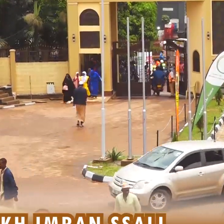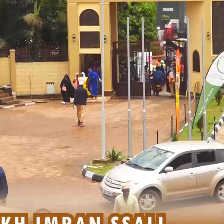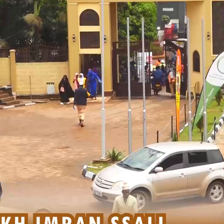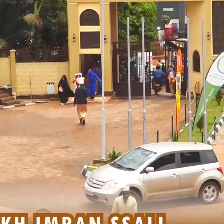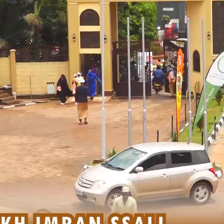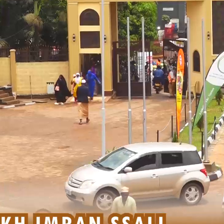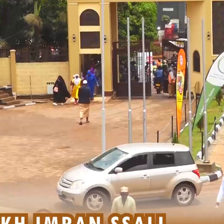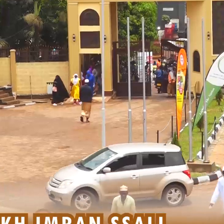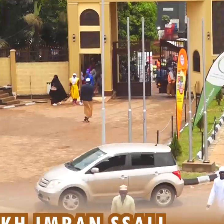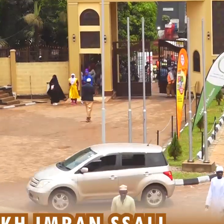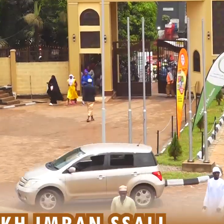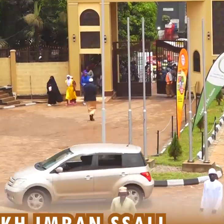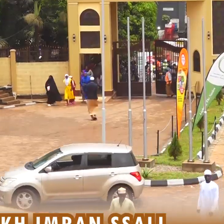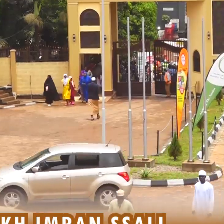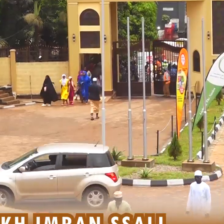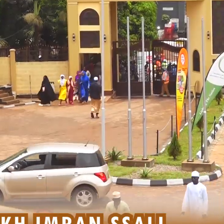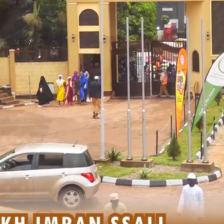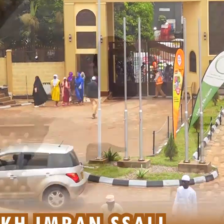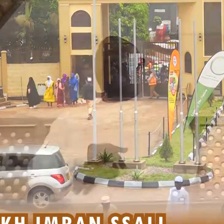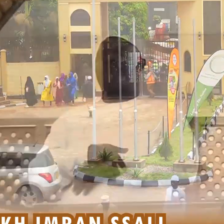تندو أمرونجي